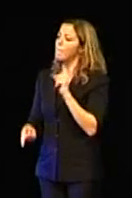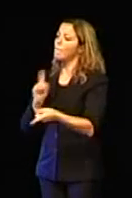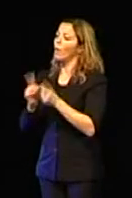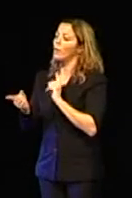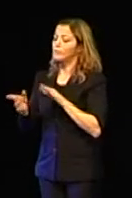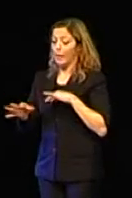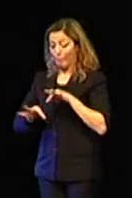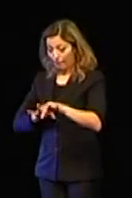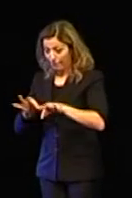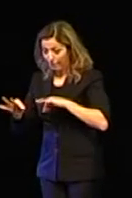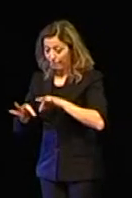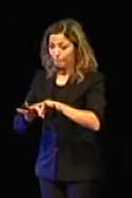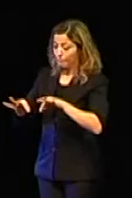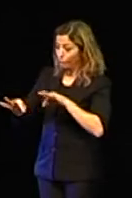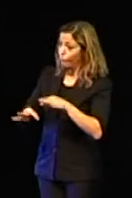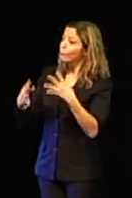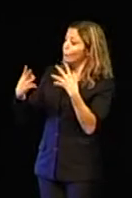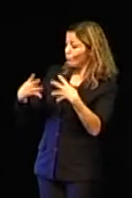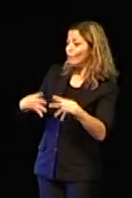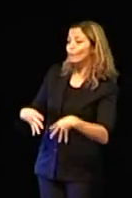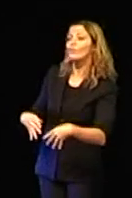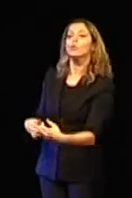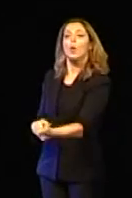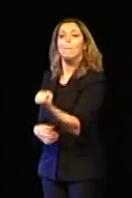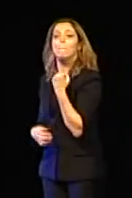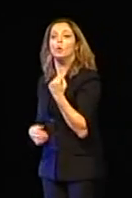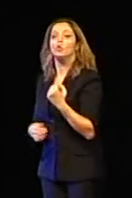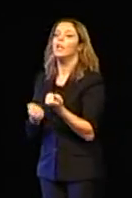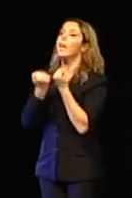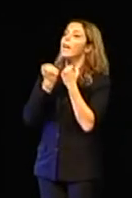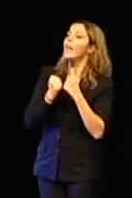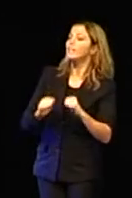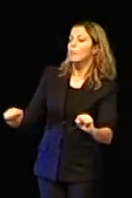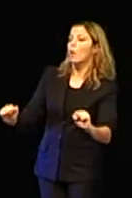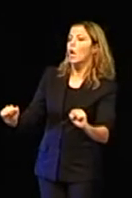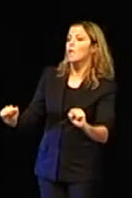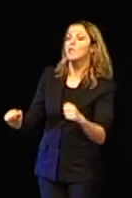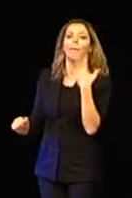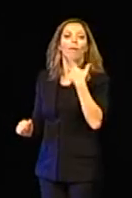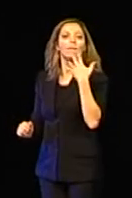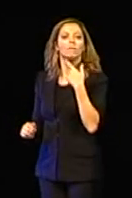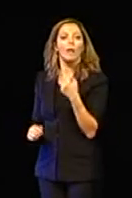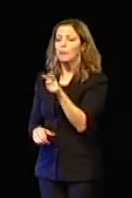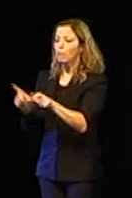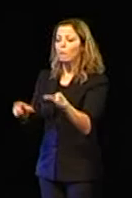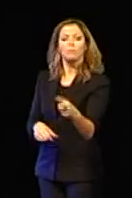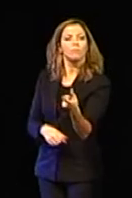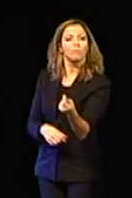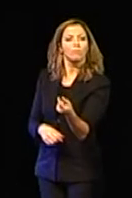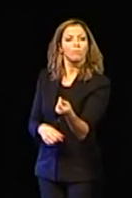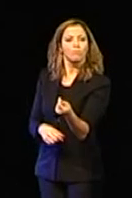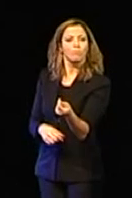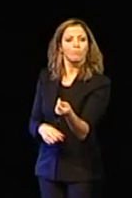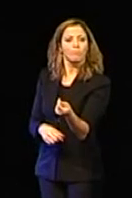asservita ai desideri di il potere lo gestisce e troppo poco a volte quasi